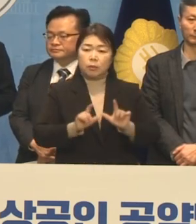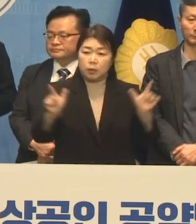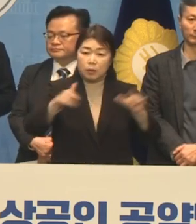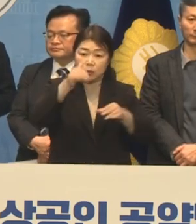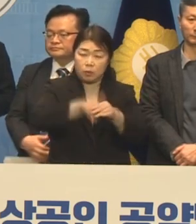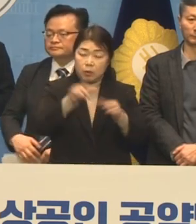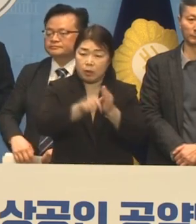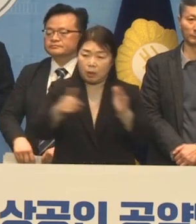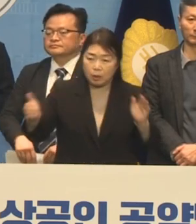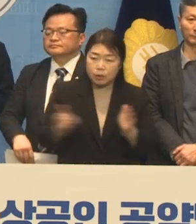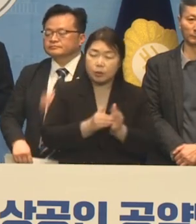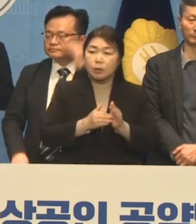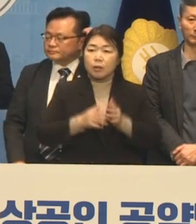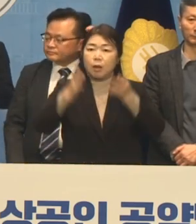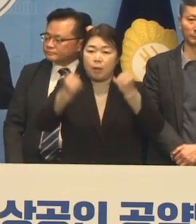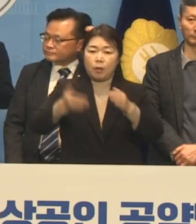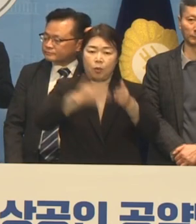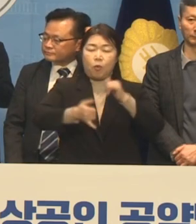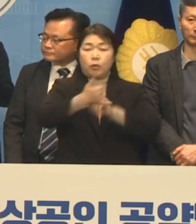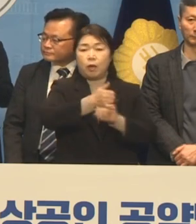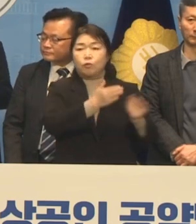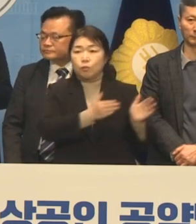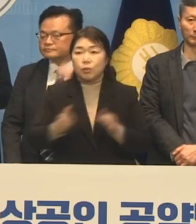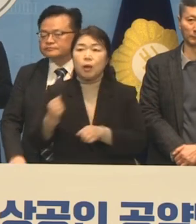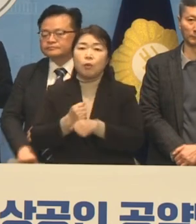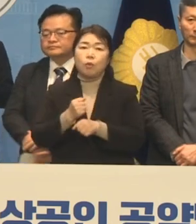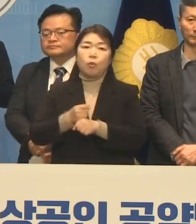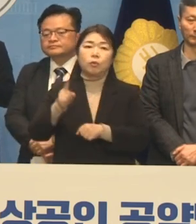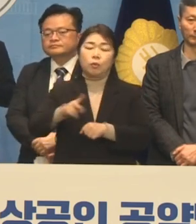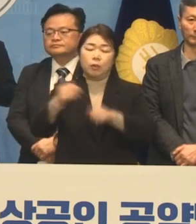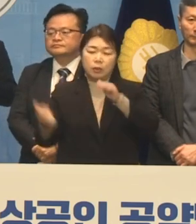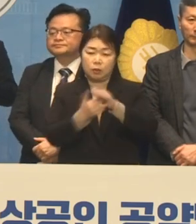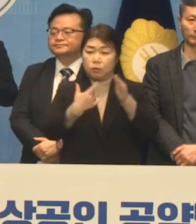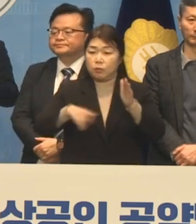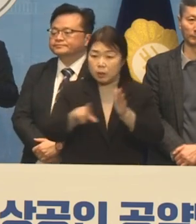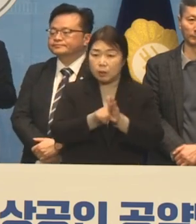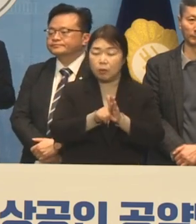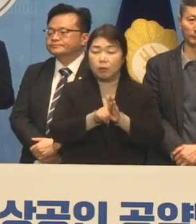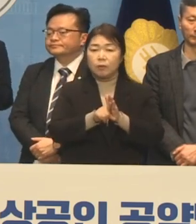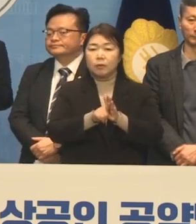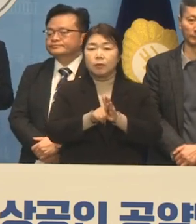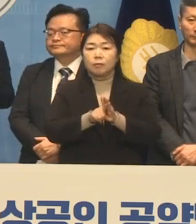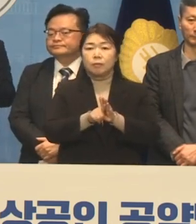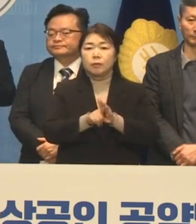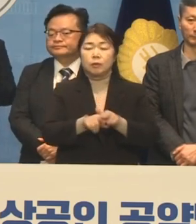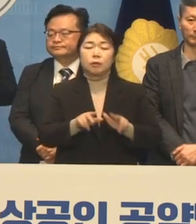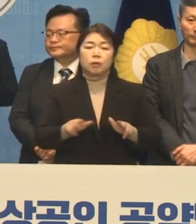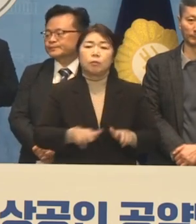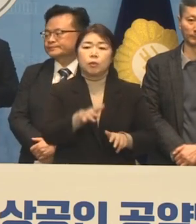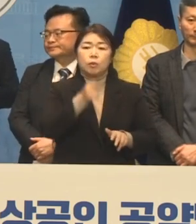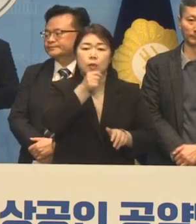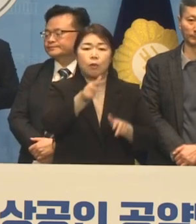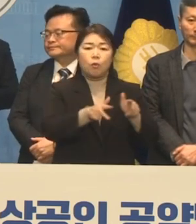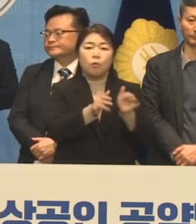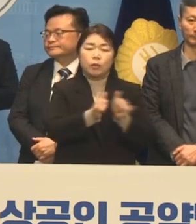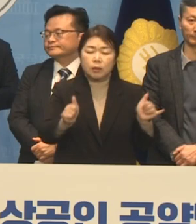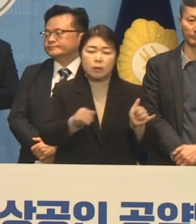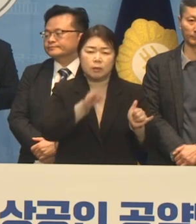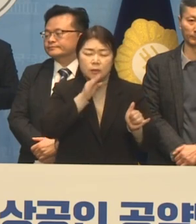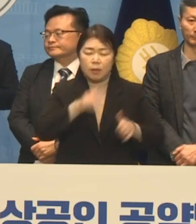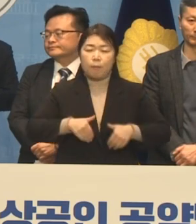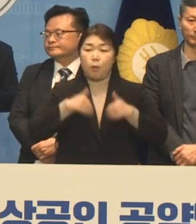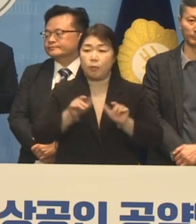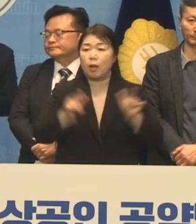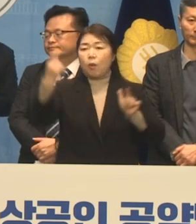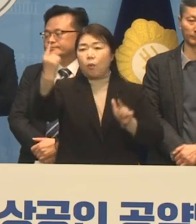때까지 저희가 많은 공약들을 저희가 준비하고 그것을 총선 이후에 실행하여서 우리 소상공인들에게 진정한 봄이 올 수